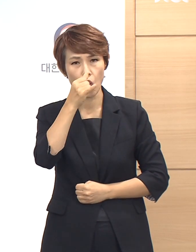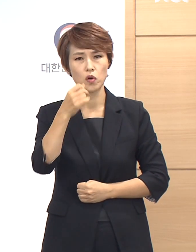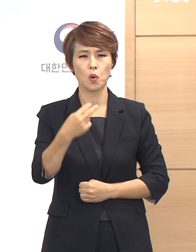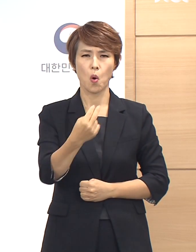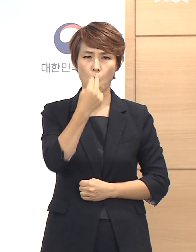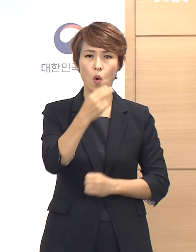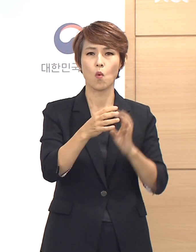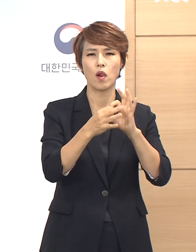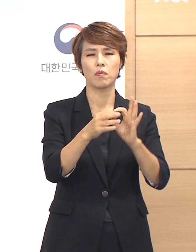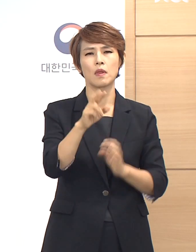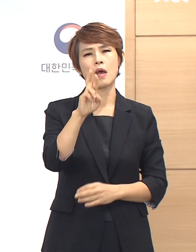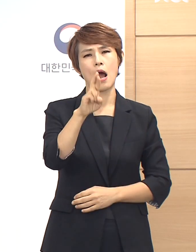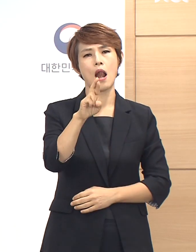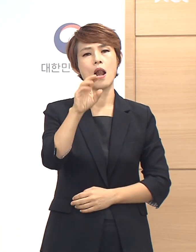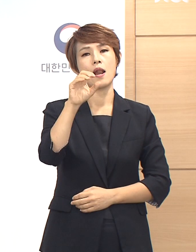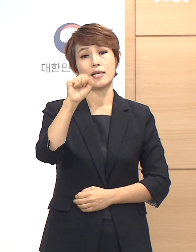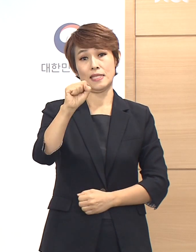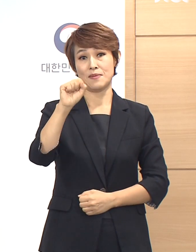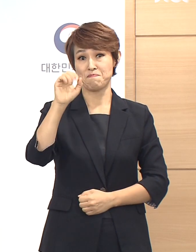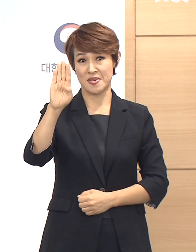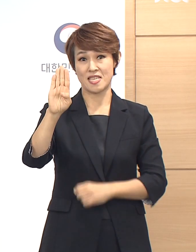합성 RSV라고 부르는